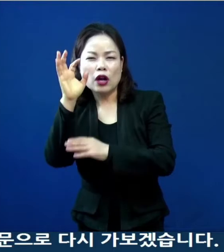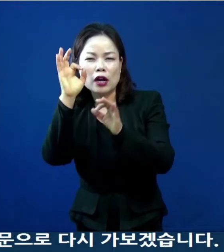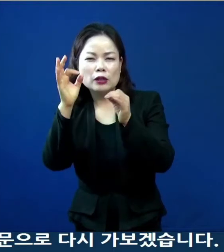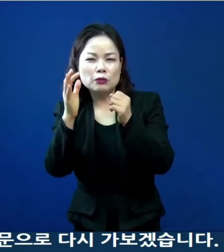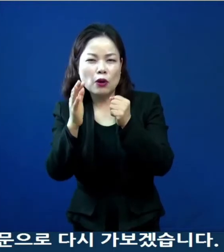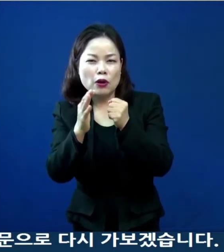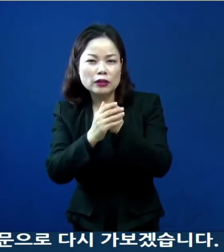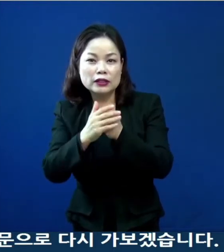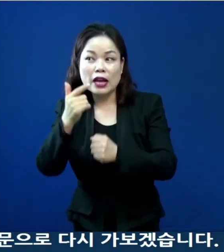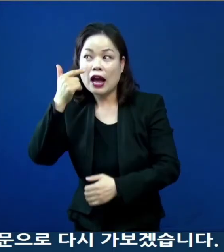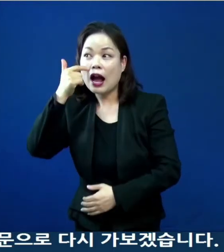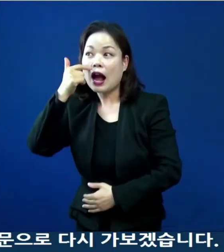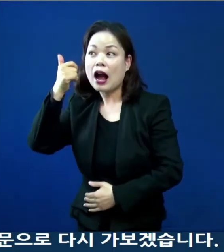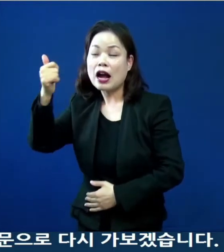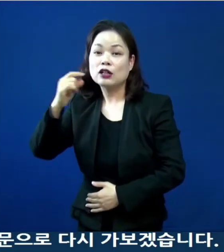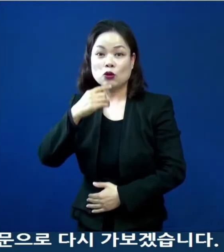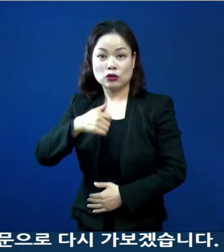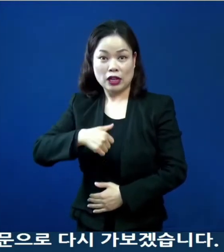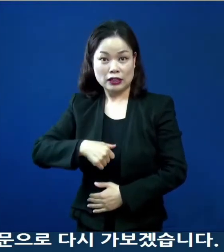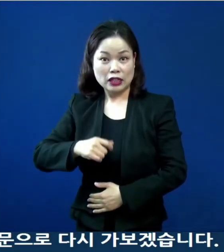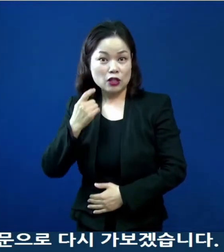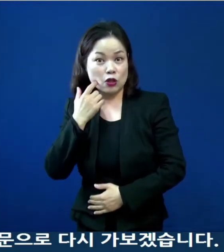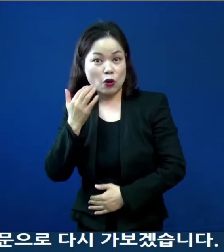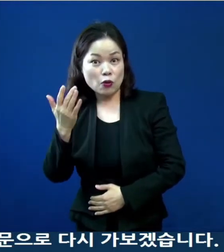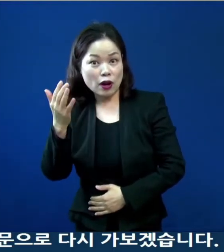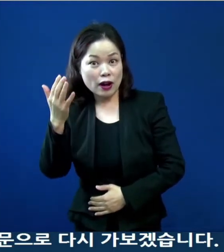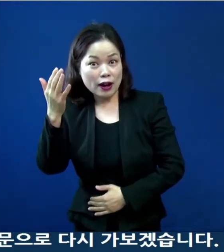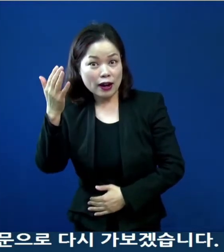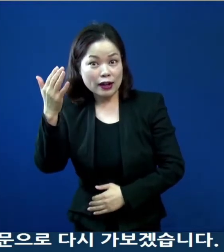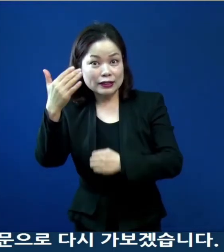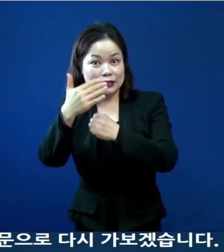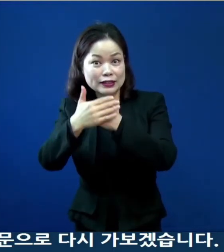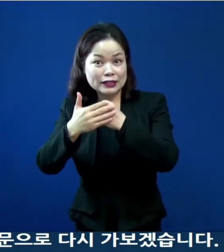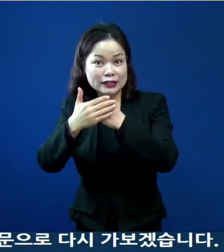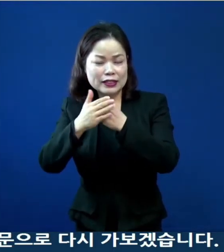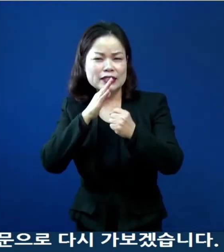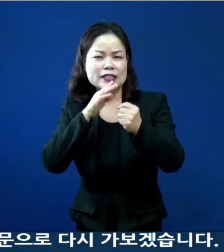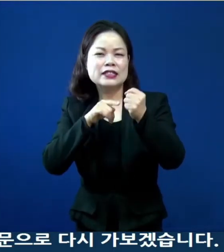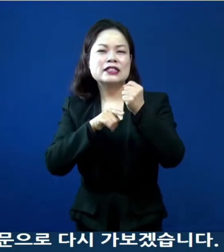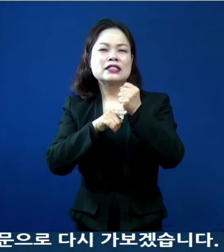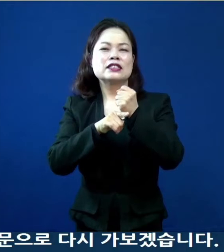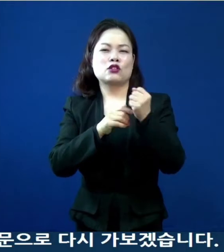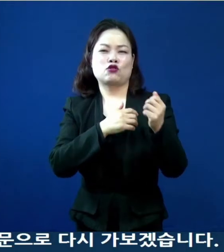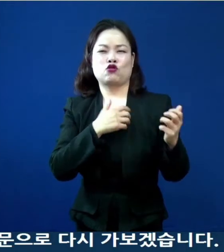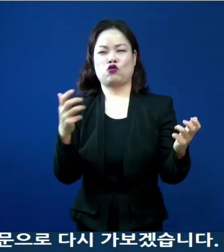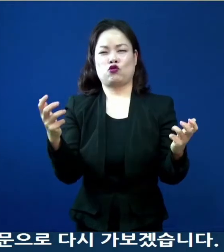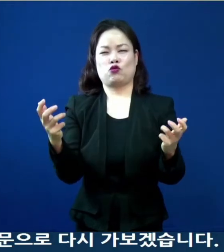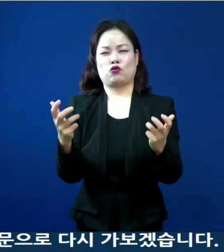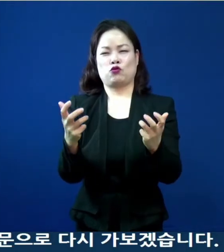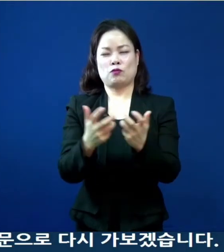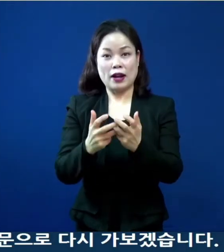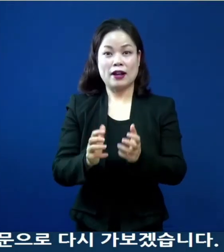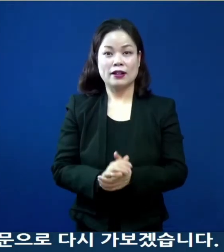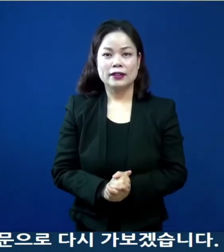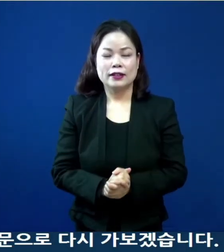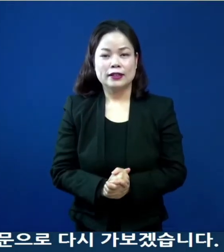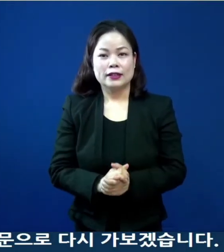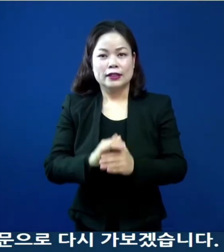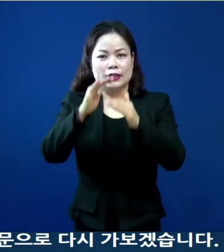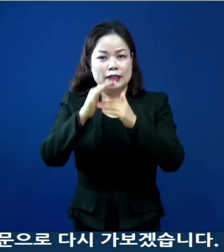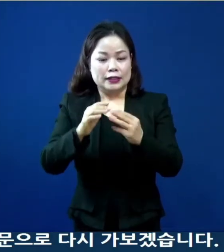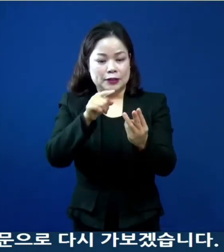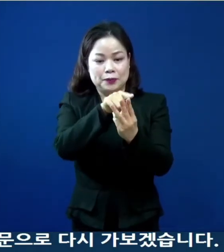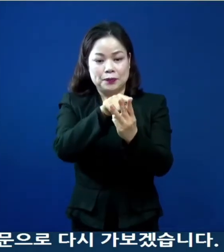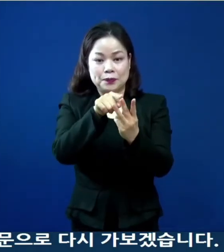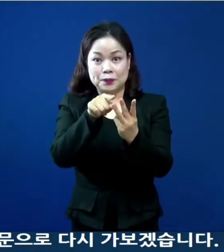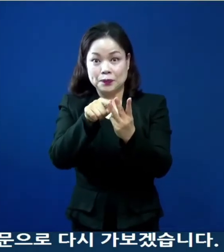보니 아버지의 독생자의 영광이요 은혜와 진리가 충만하더라. 이 내용은 크게 세